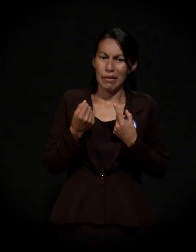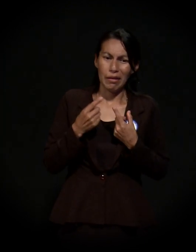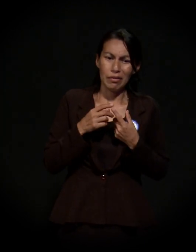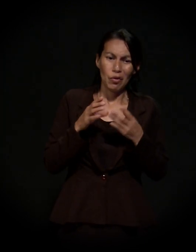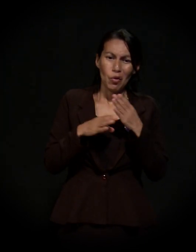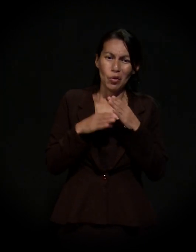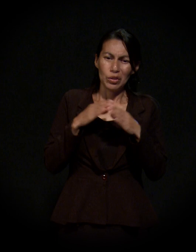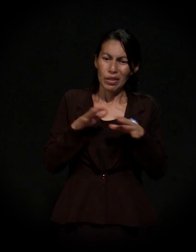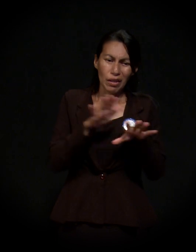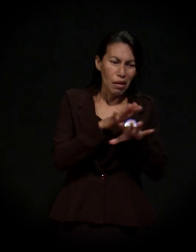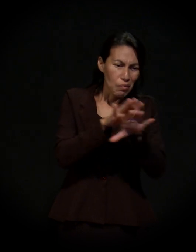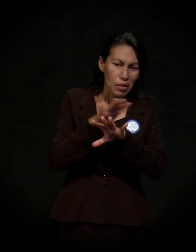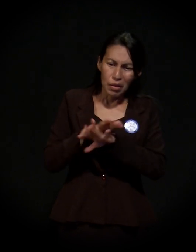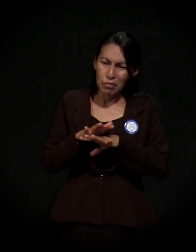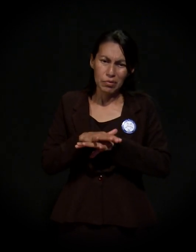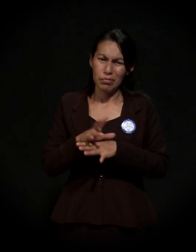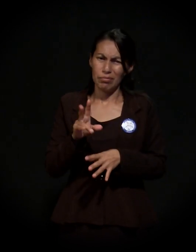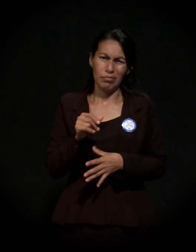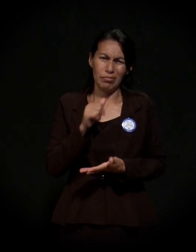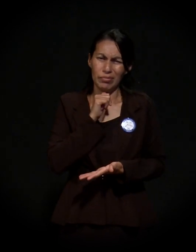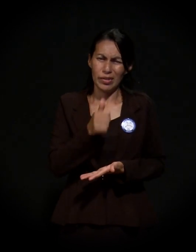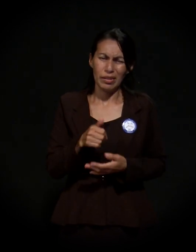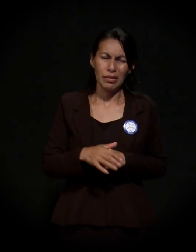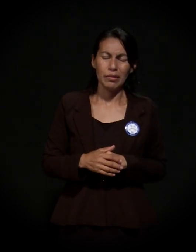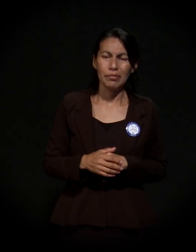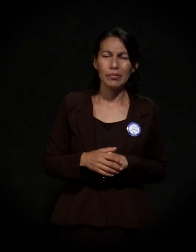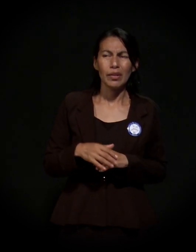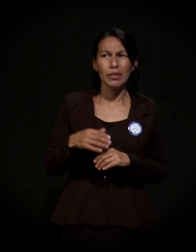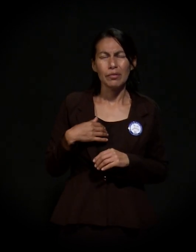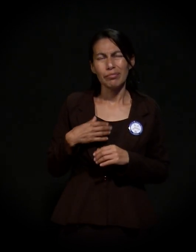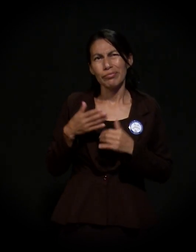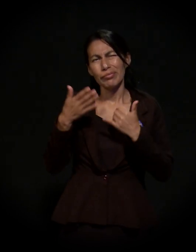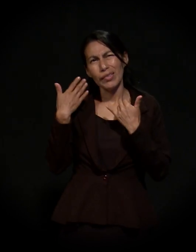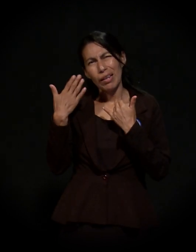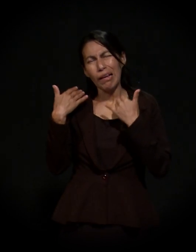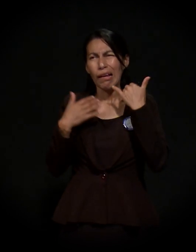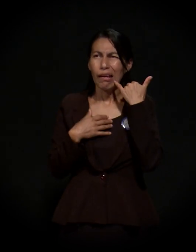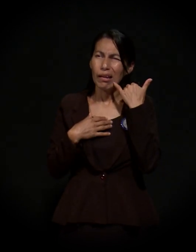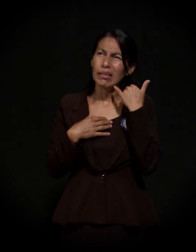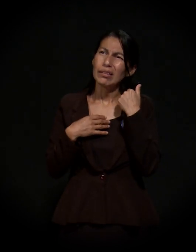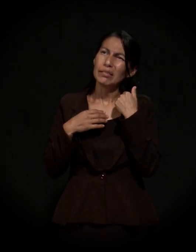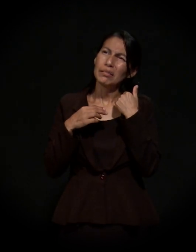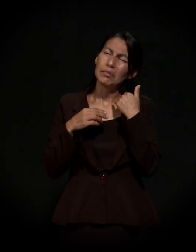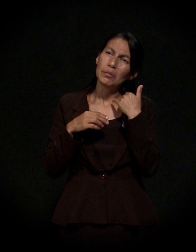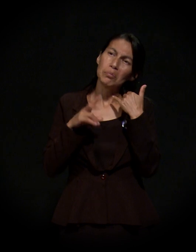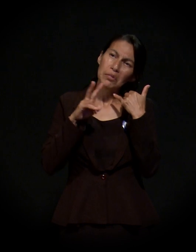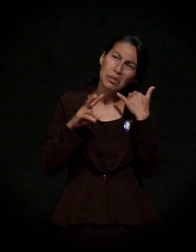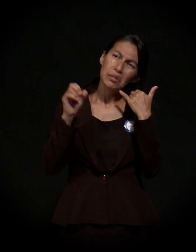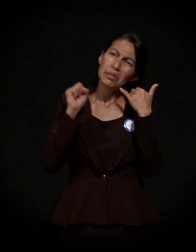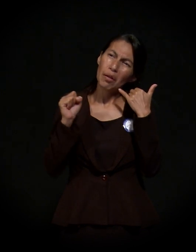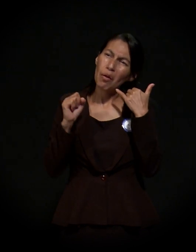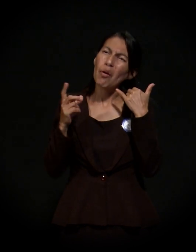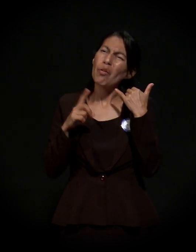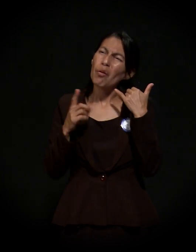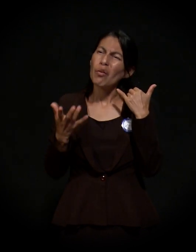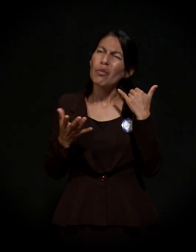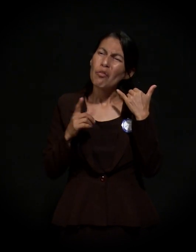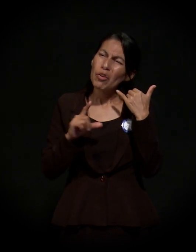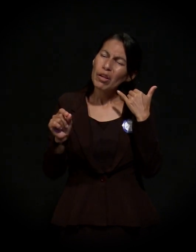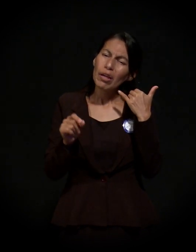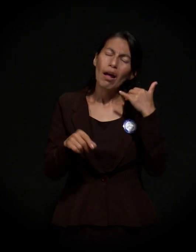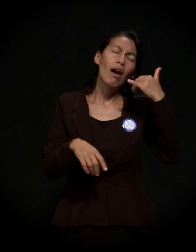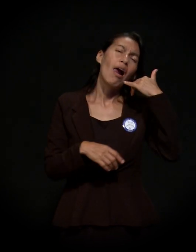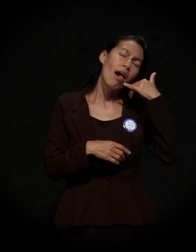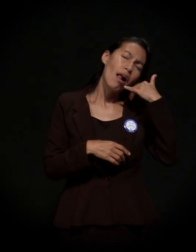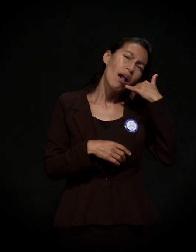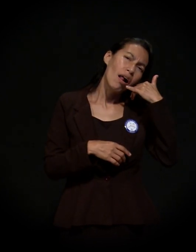Y empecé a llamar amigas donde había estado el fin de semana, si es que yo habría